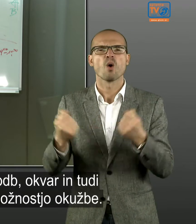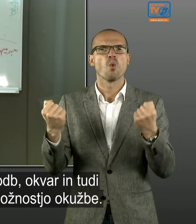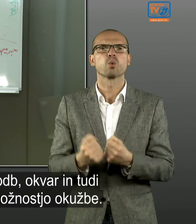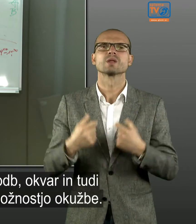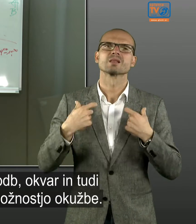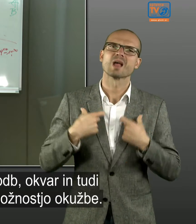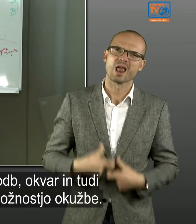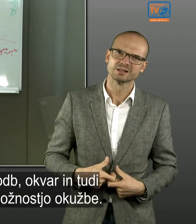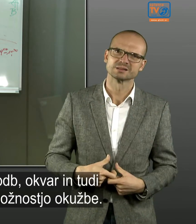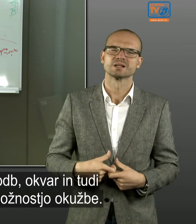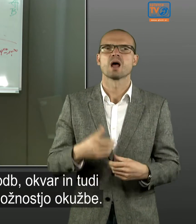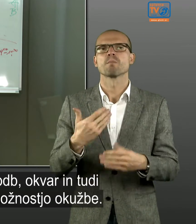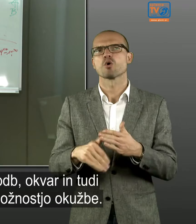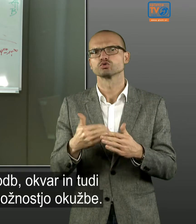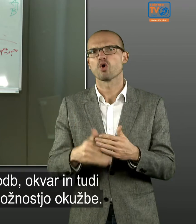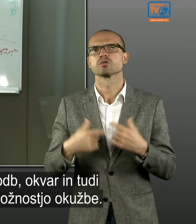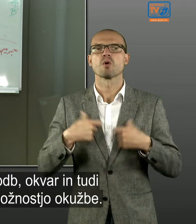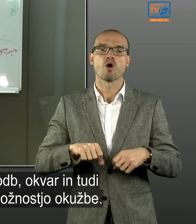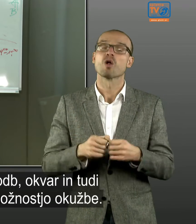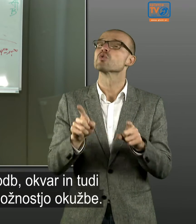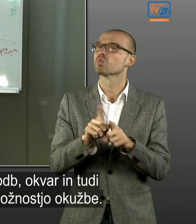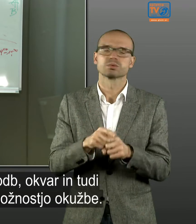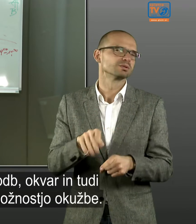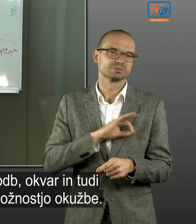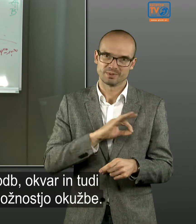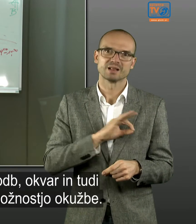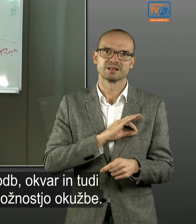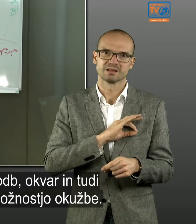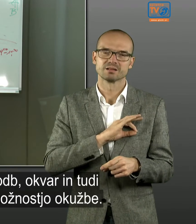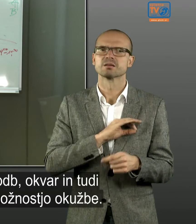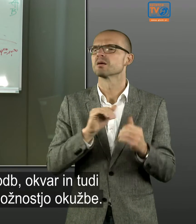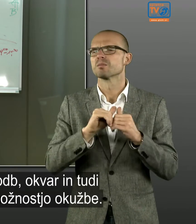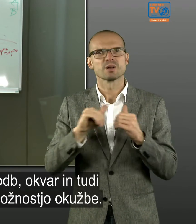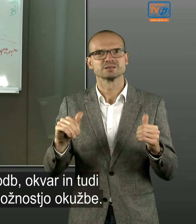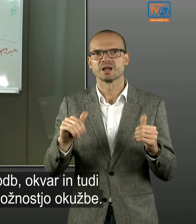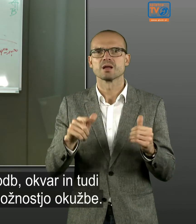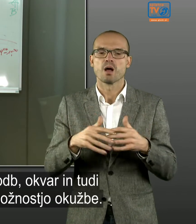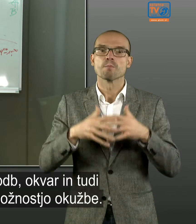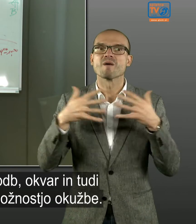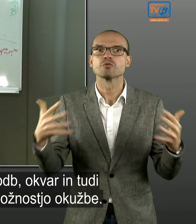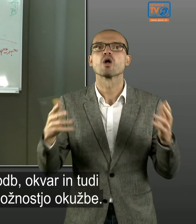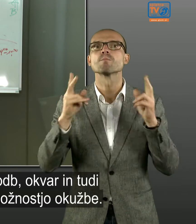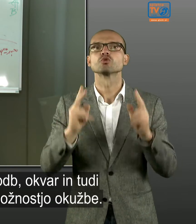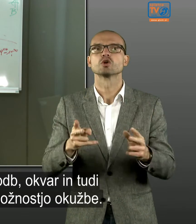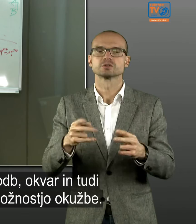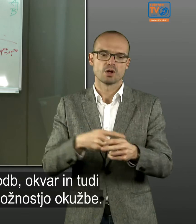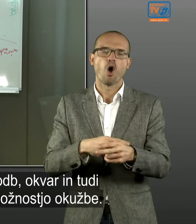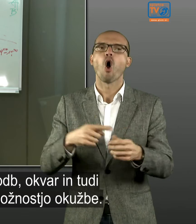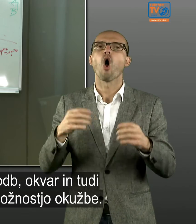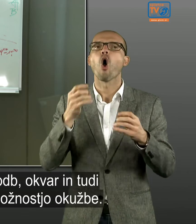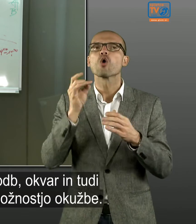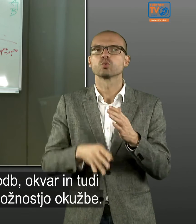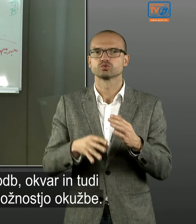telesnih, lahko poškodb, okvar, tudi smrtnih, in pa predvsem zopet povečanje možnosti okužbe.